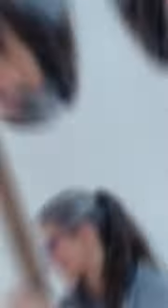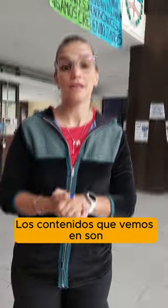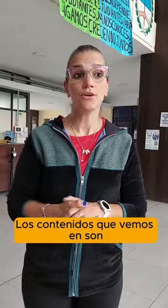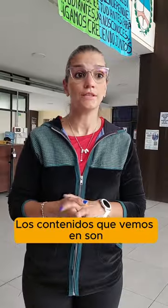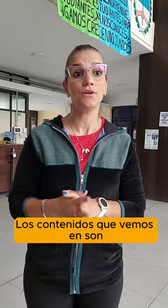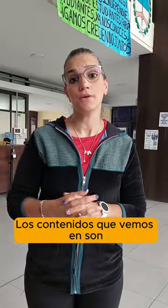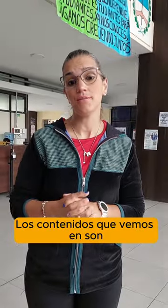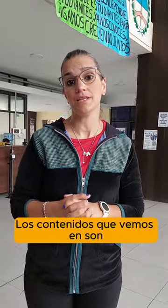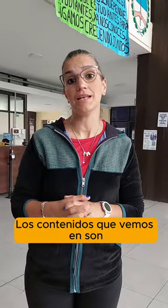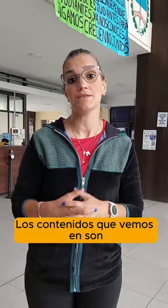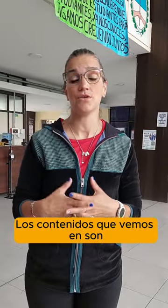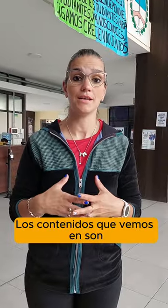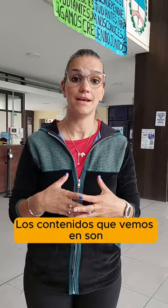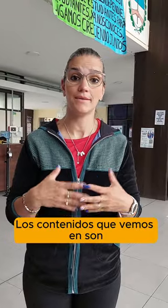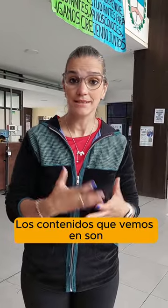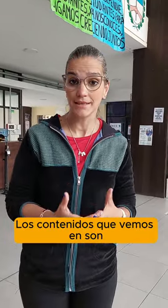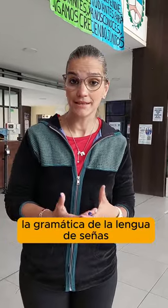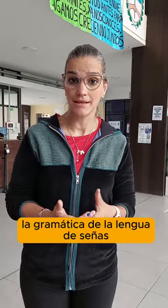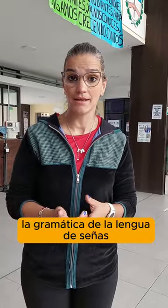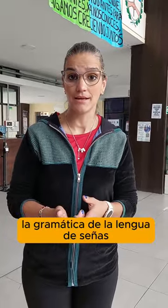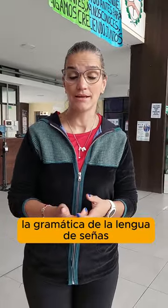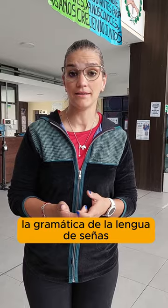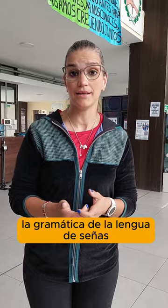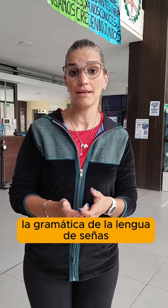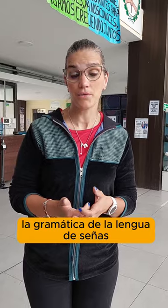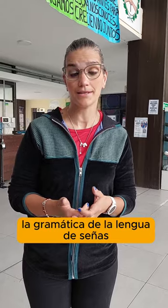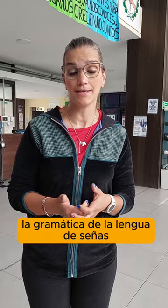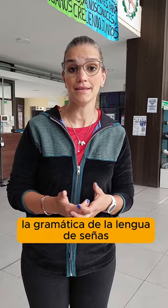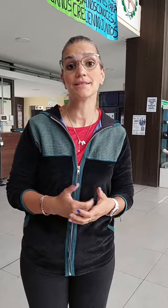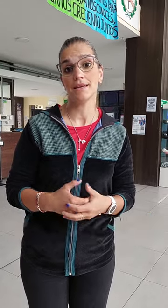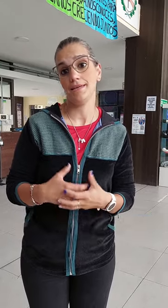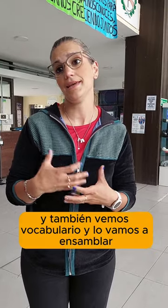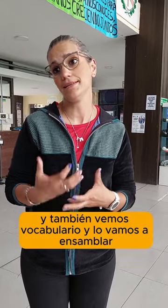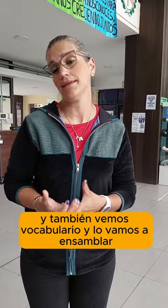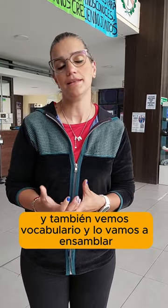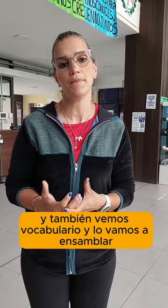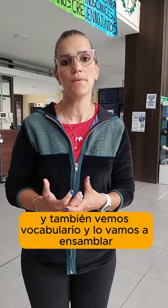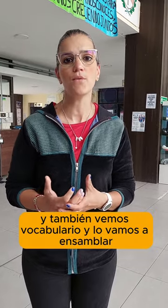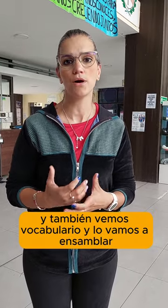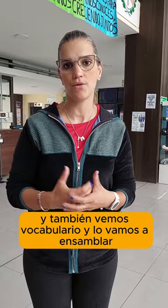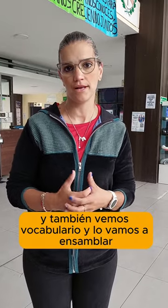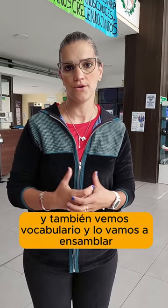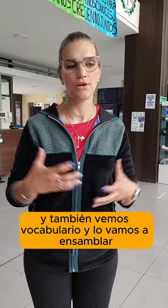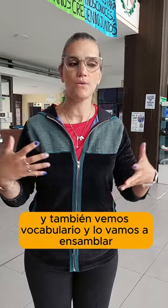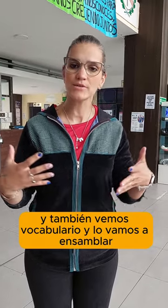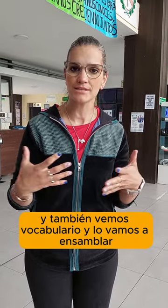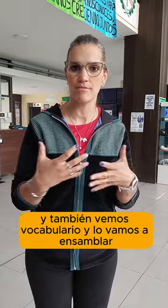Los contenidos que vemos son la gramática de la lengua de señas y también vemos vocabulario y lo vamos